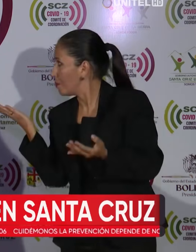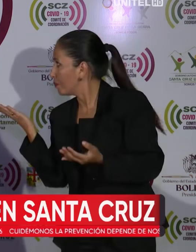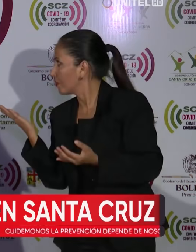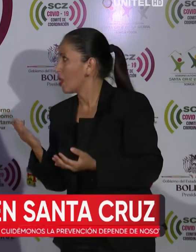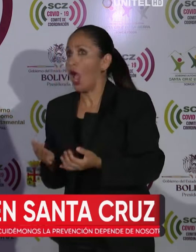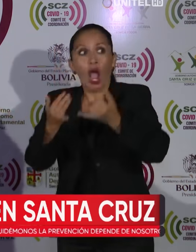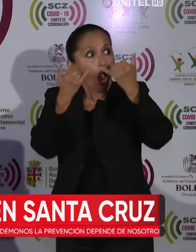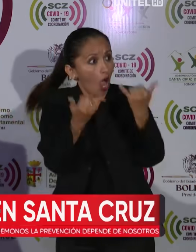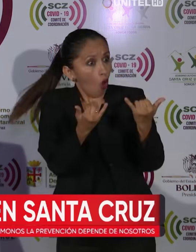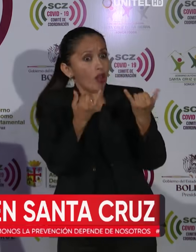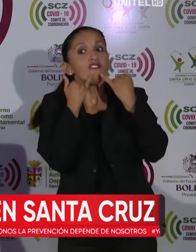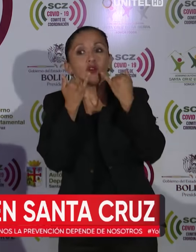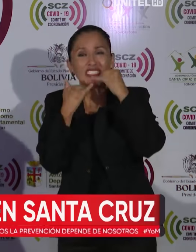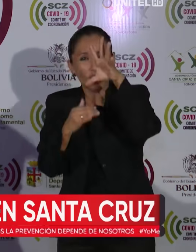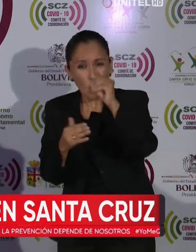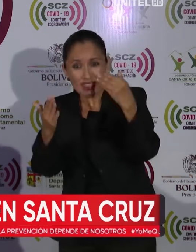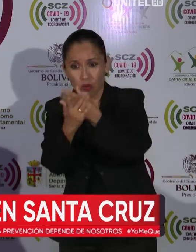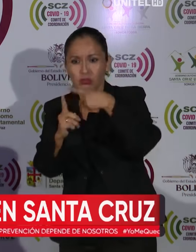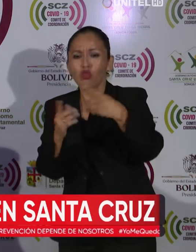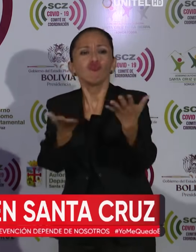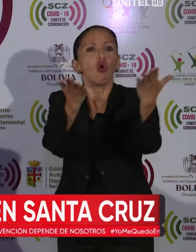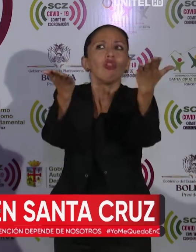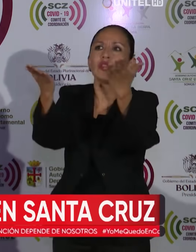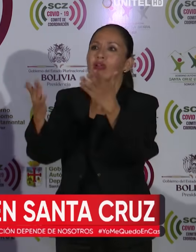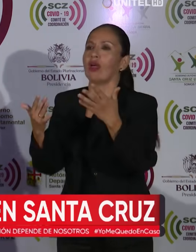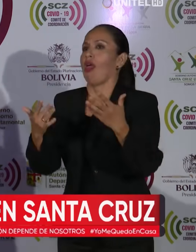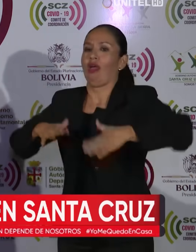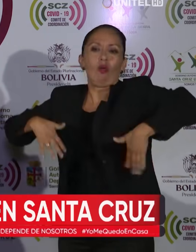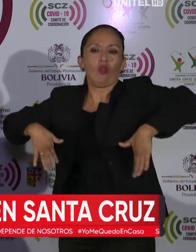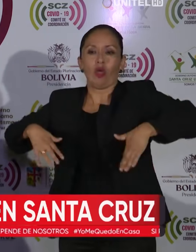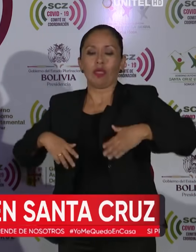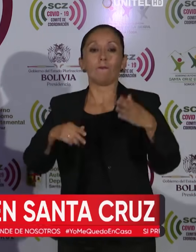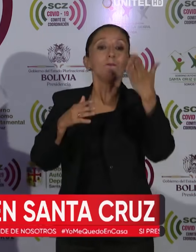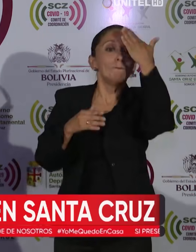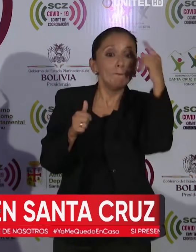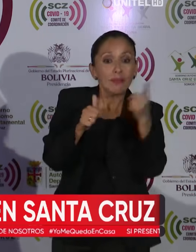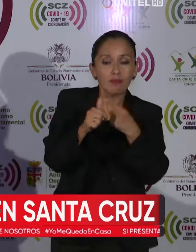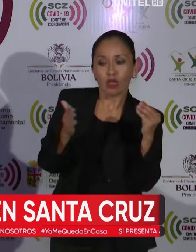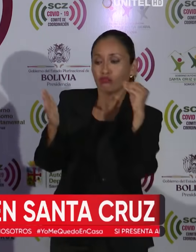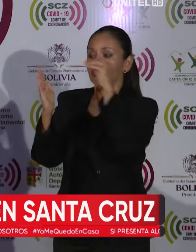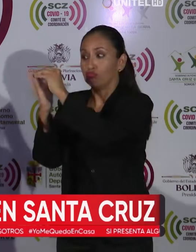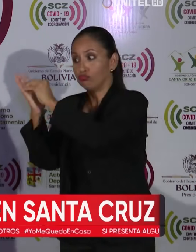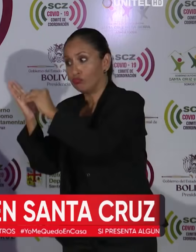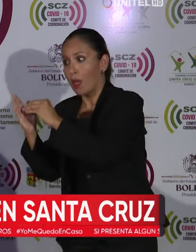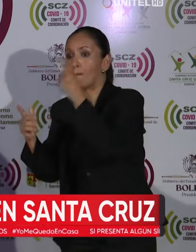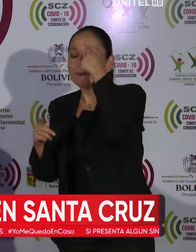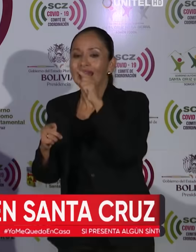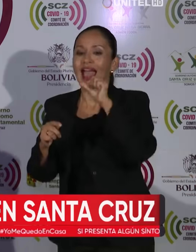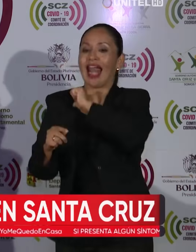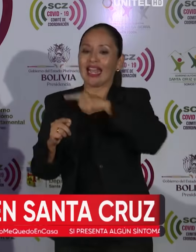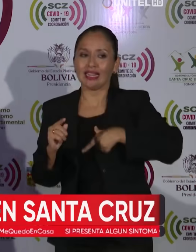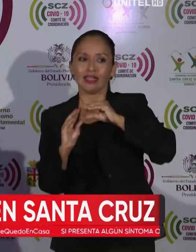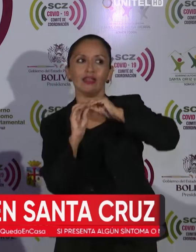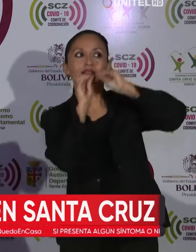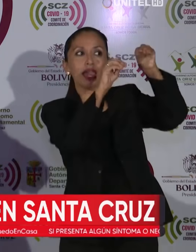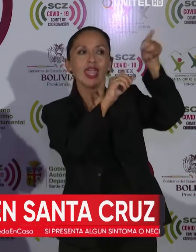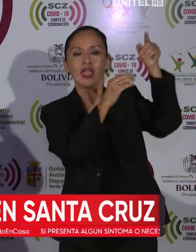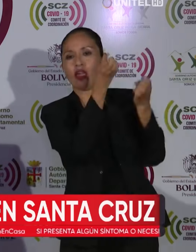No lo tengo en este momento la información precisa porque luego la procesamos para pasar a la alcaldía para que ella pueda hacer su